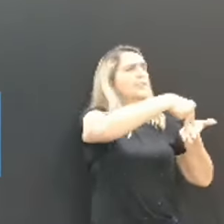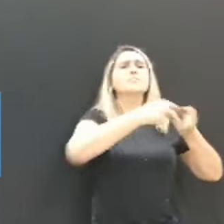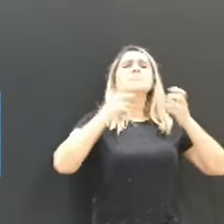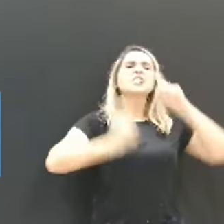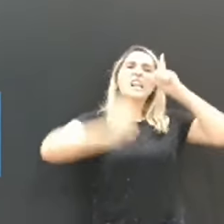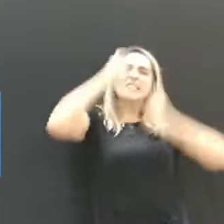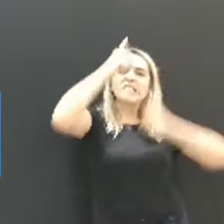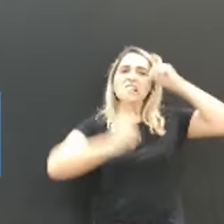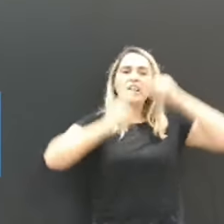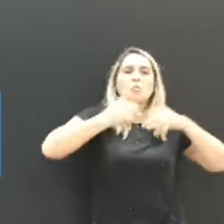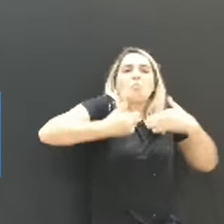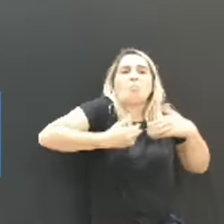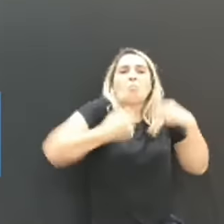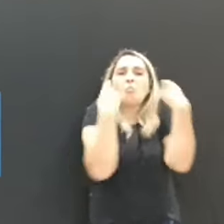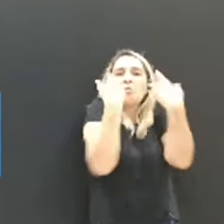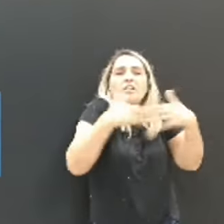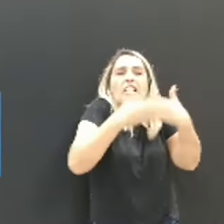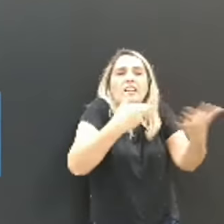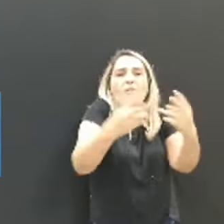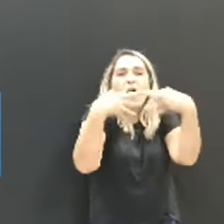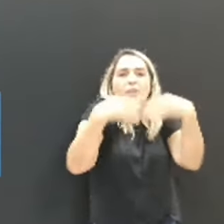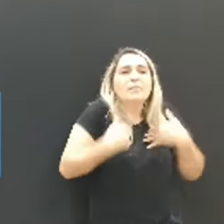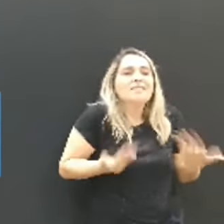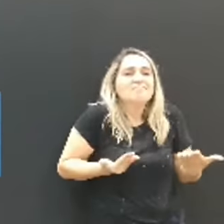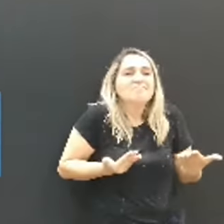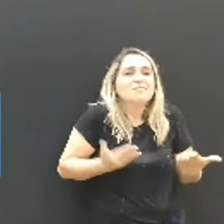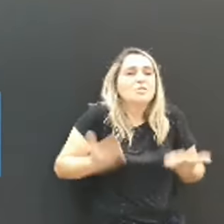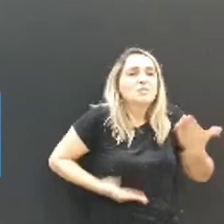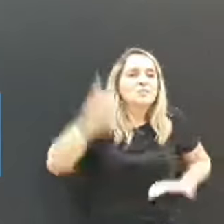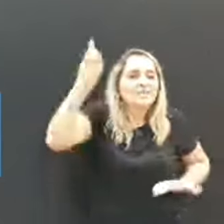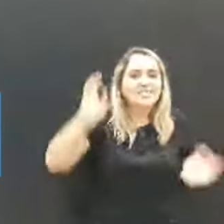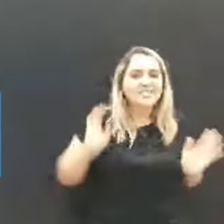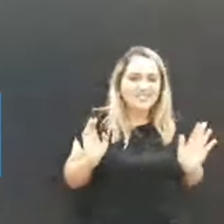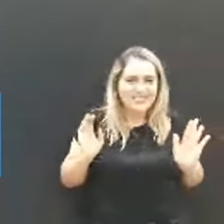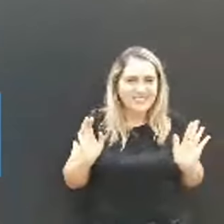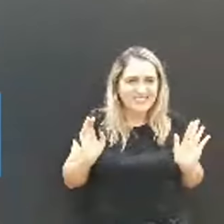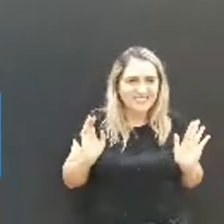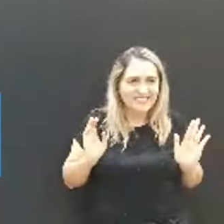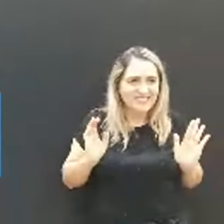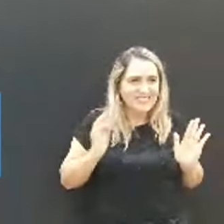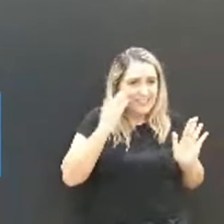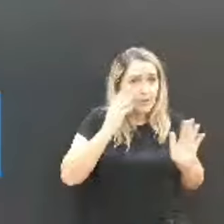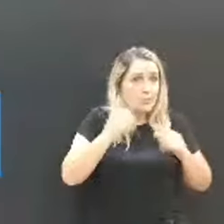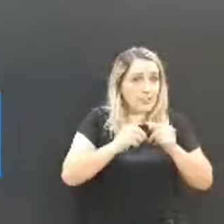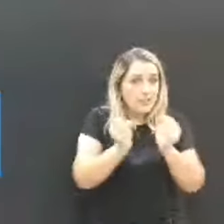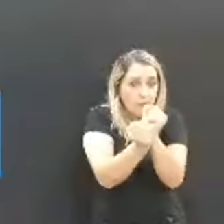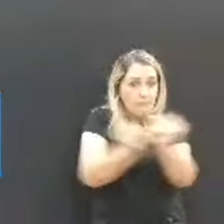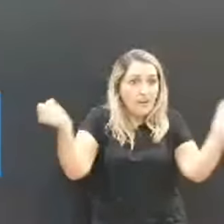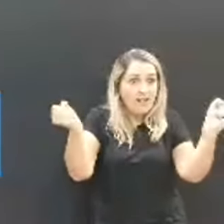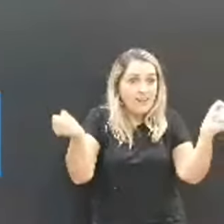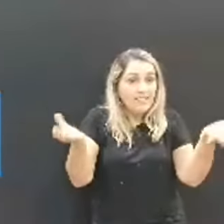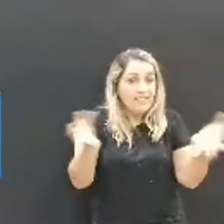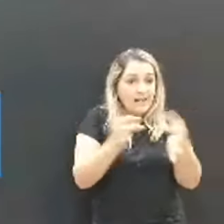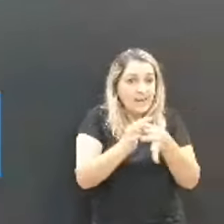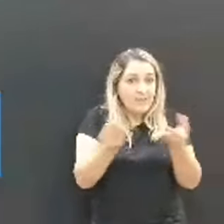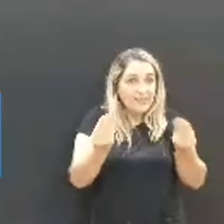me socorreu quando eu clamei Ele na hora da dificuldade. E o Senhor quer vir em busca de todos vocês para ajudá-los